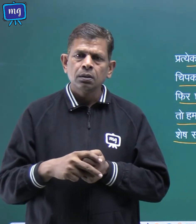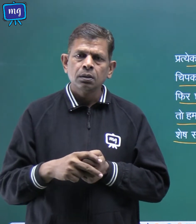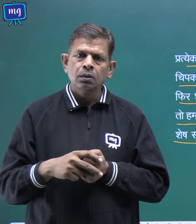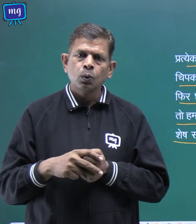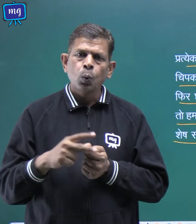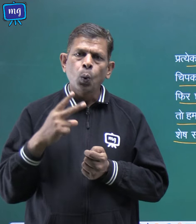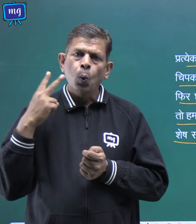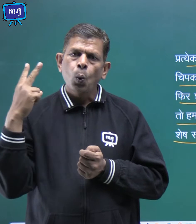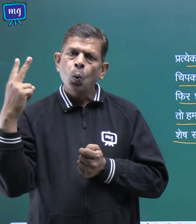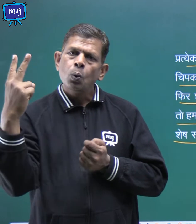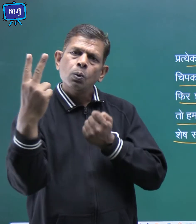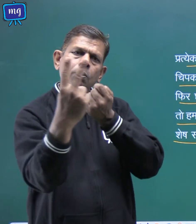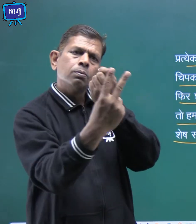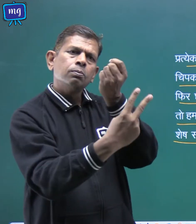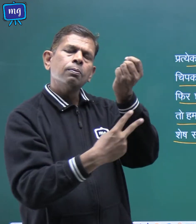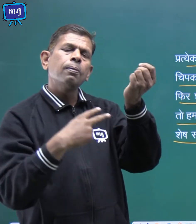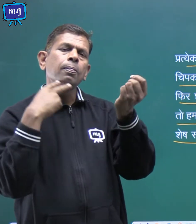घूमते दिखाई देते हैं।